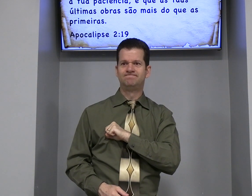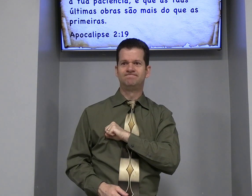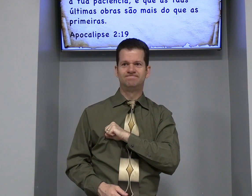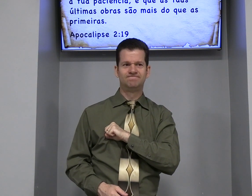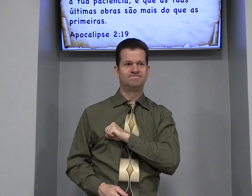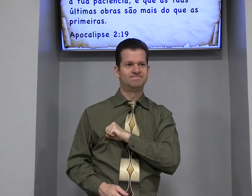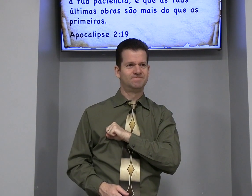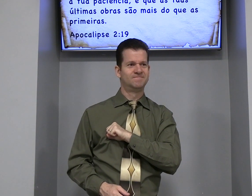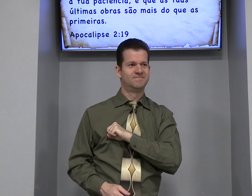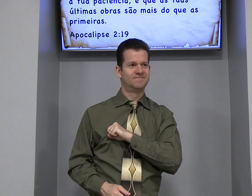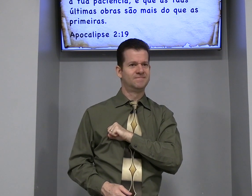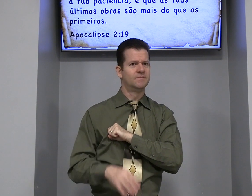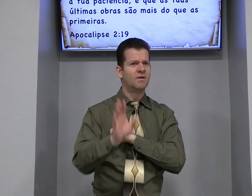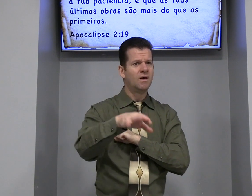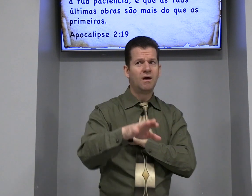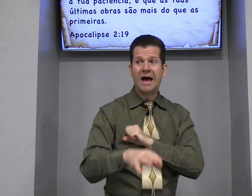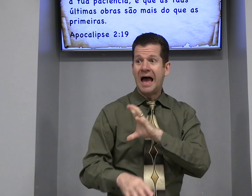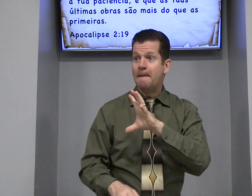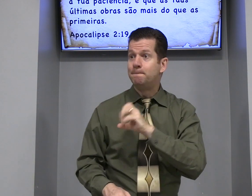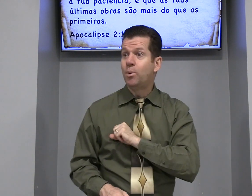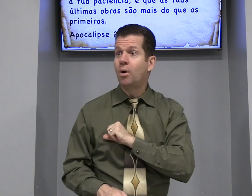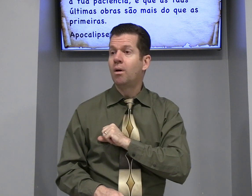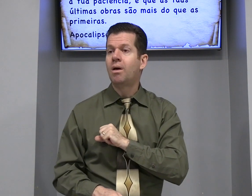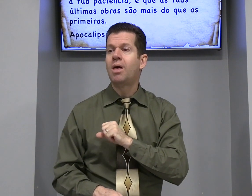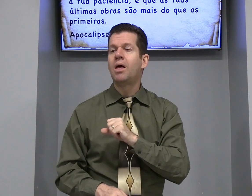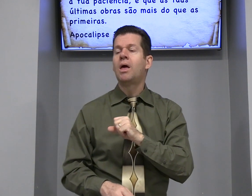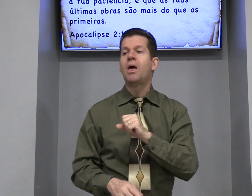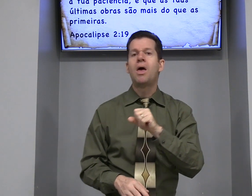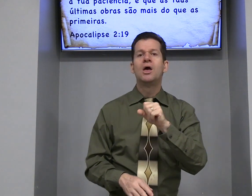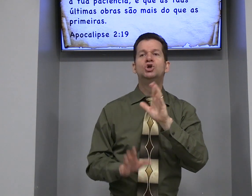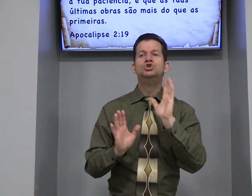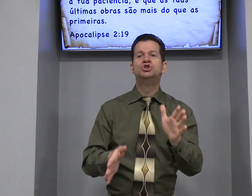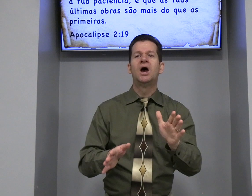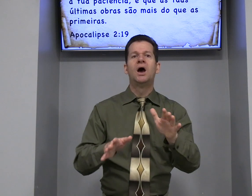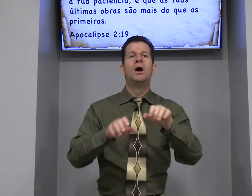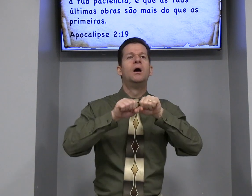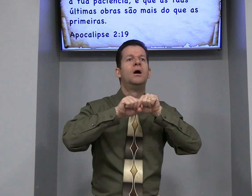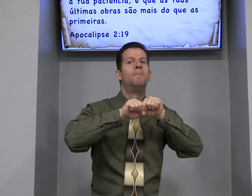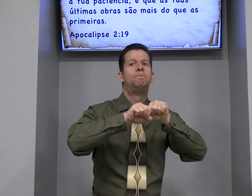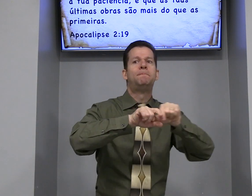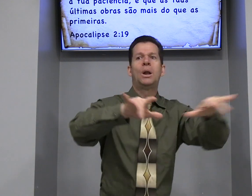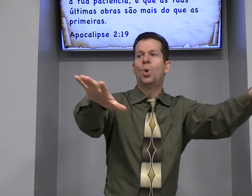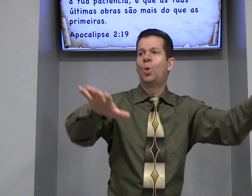amor. Amor?